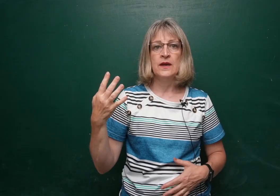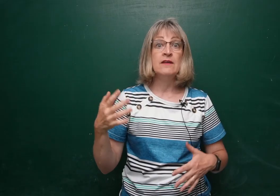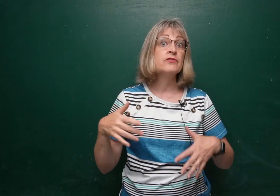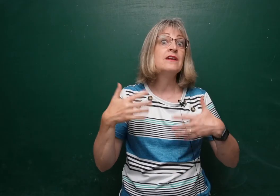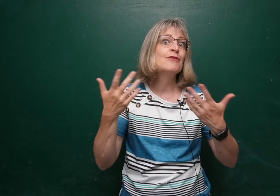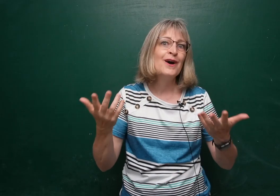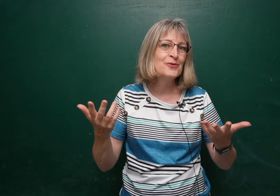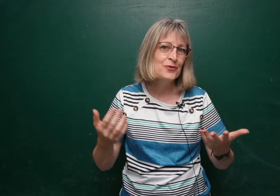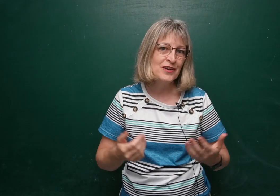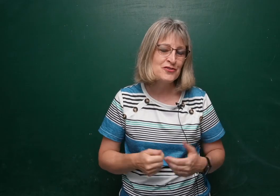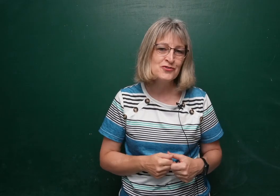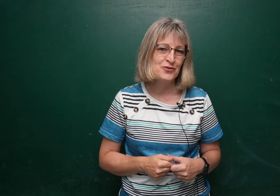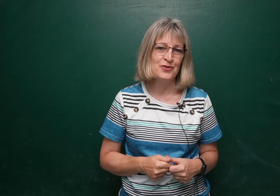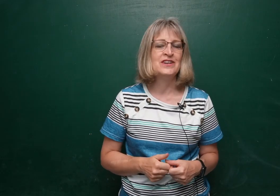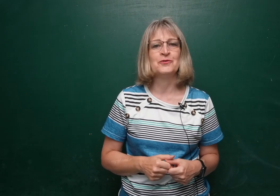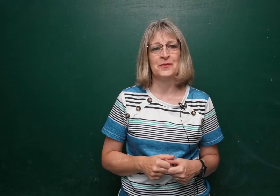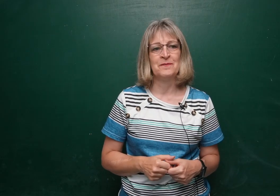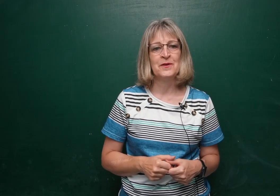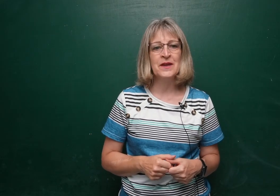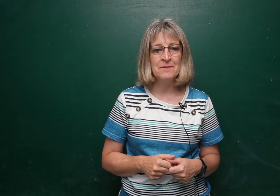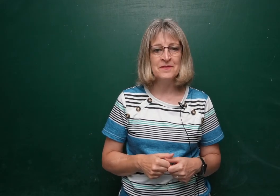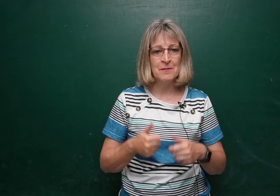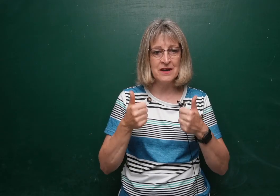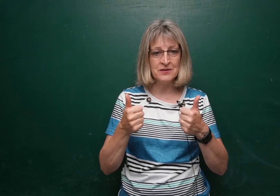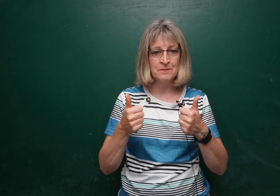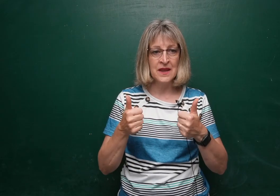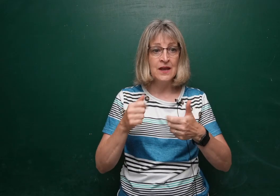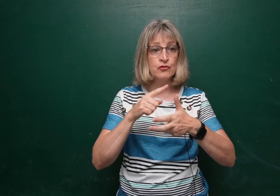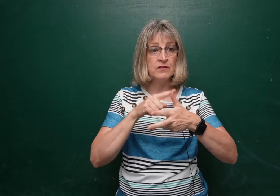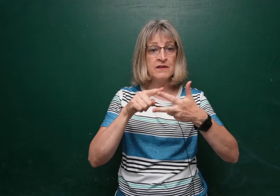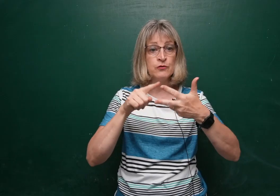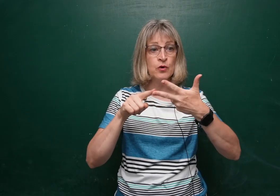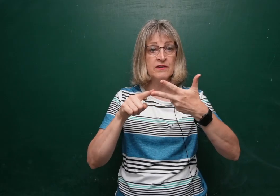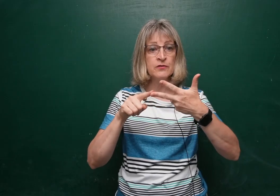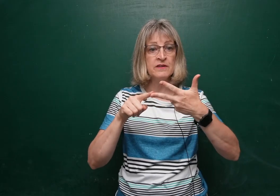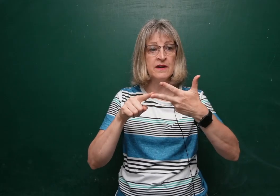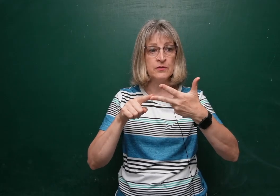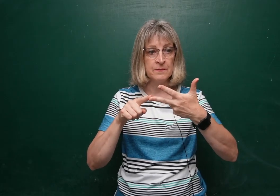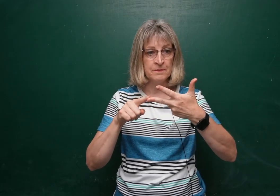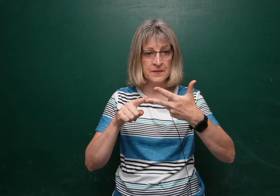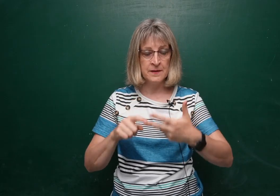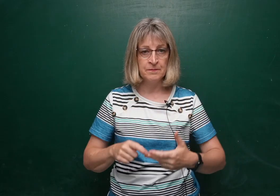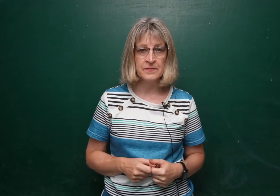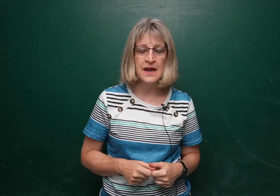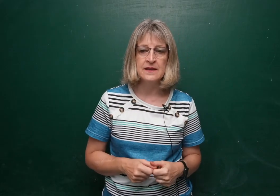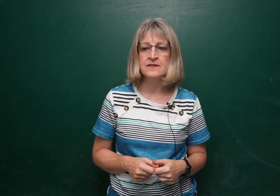et vous allez voir que ça change les choses. Ok? Ça marche? Donc je vais faire de 3 façons différentes. Hein? Allez, c'est